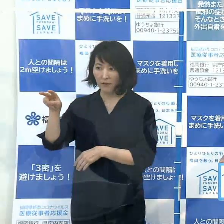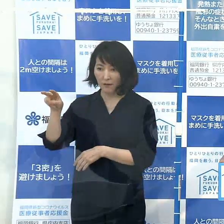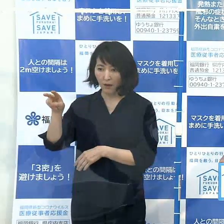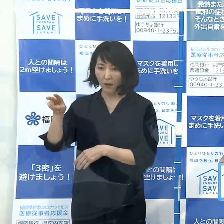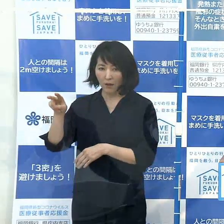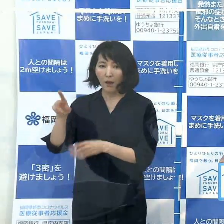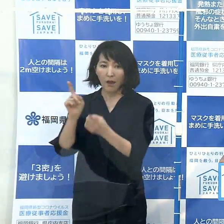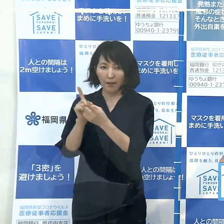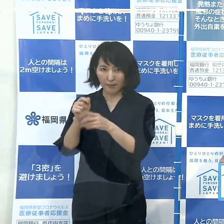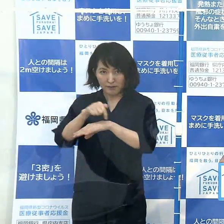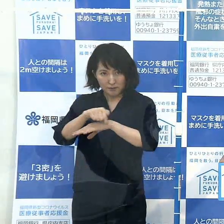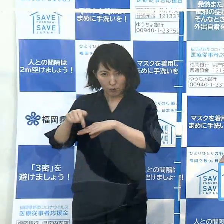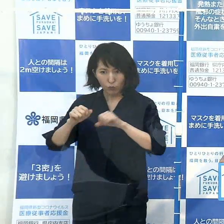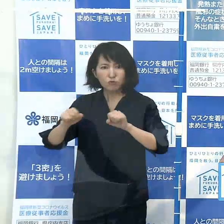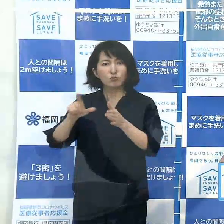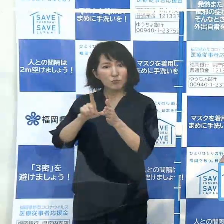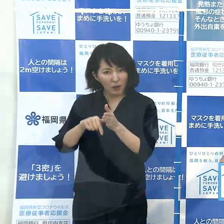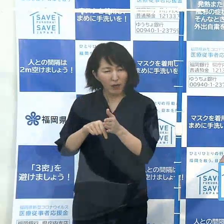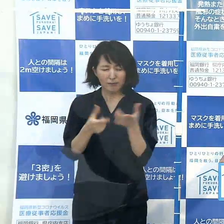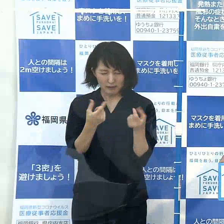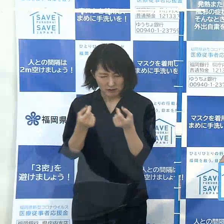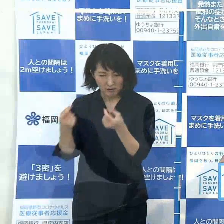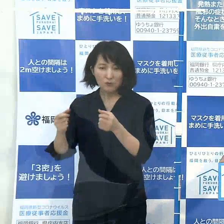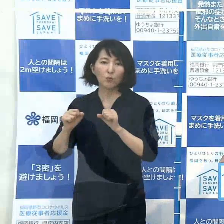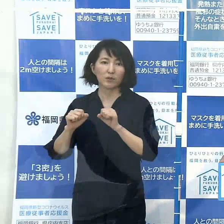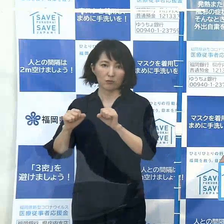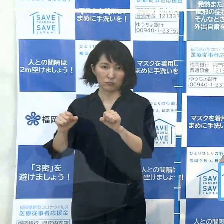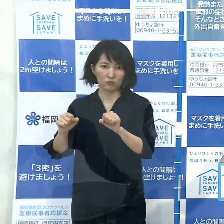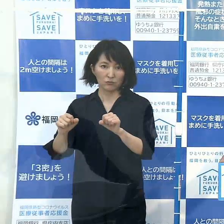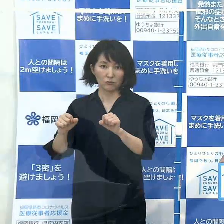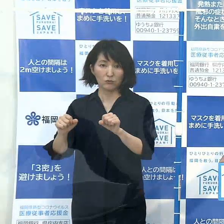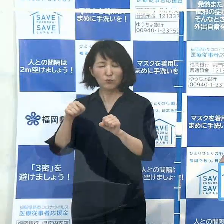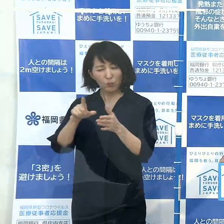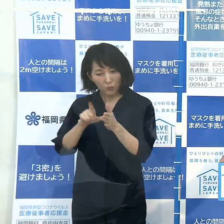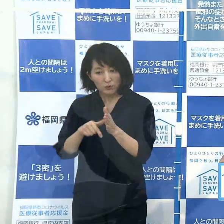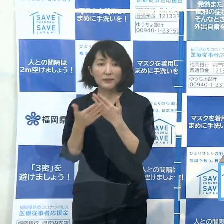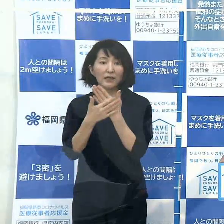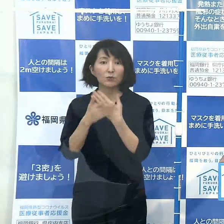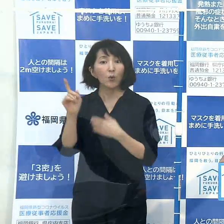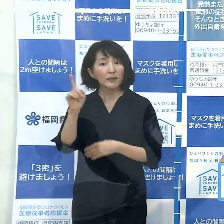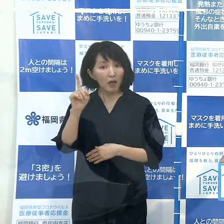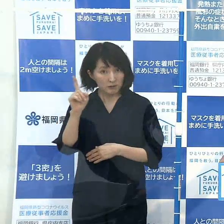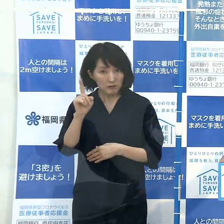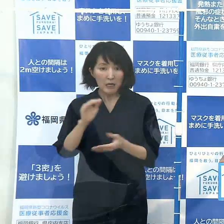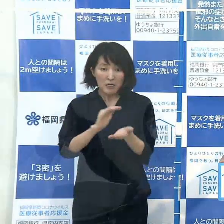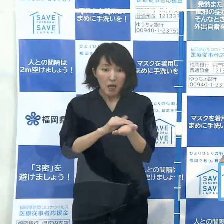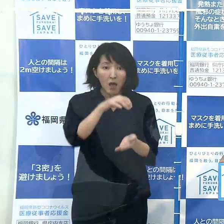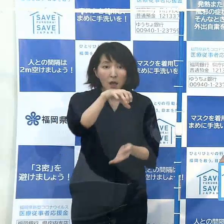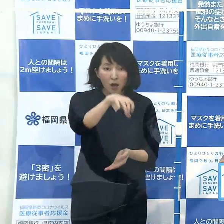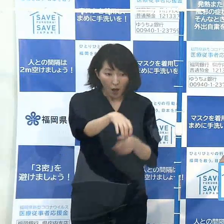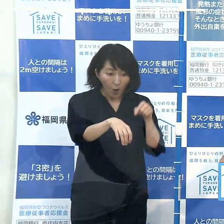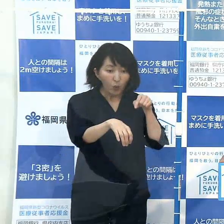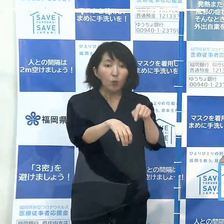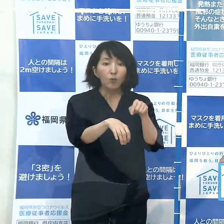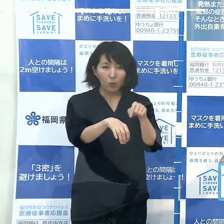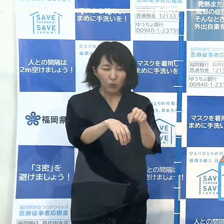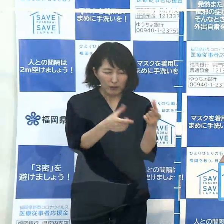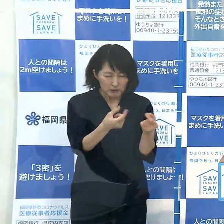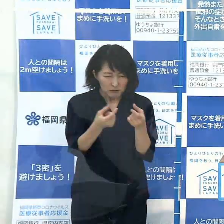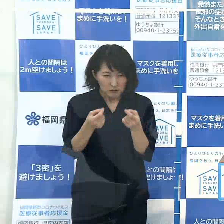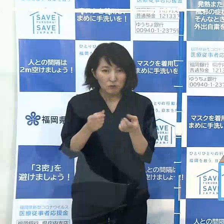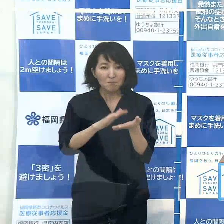置、必要なものはやっていくということになると。その時に大事なのは医療提供体制、これを守るという